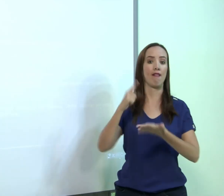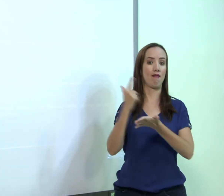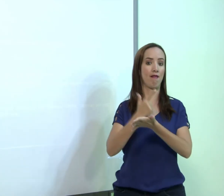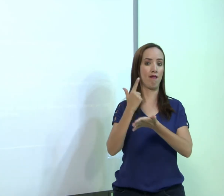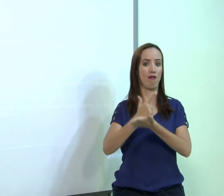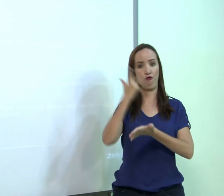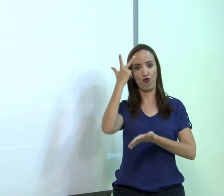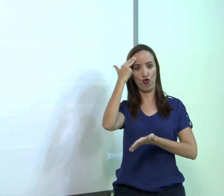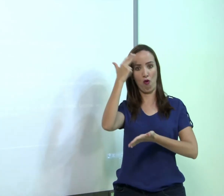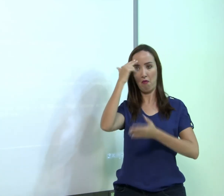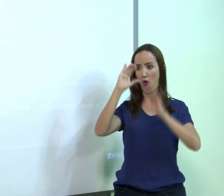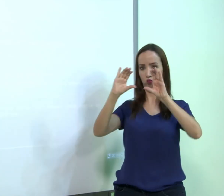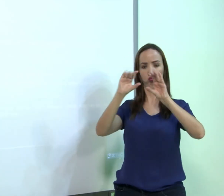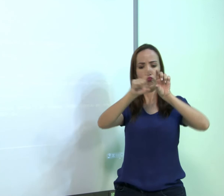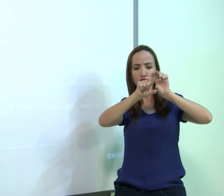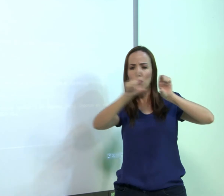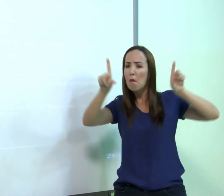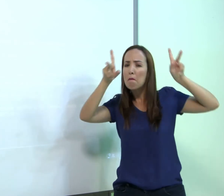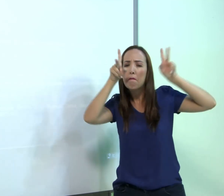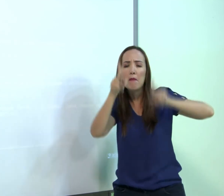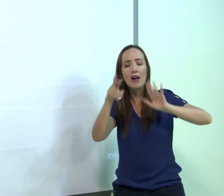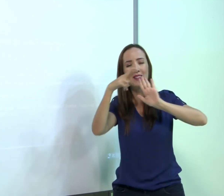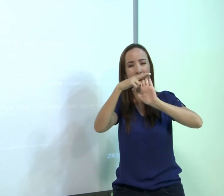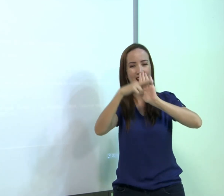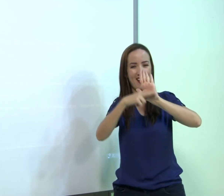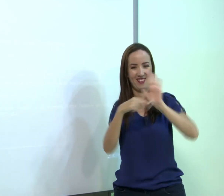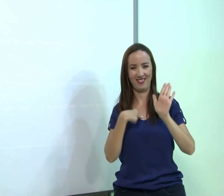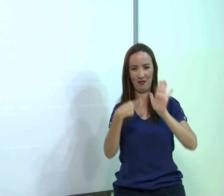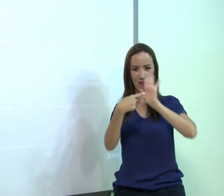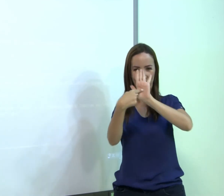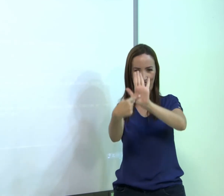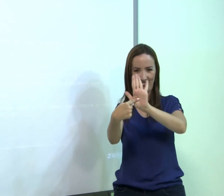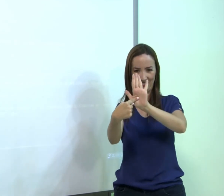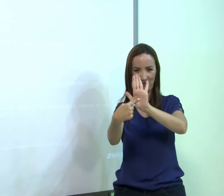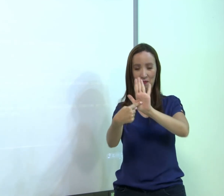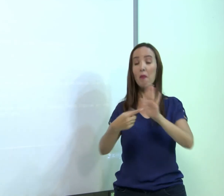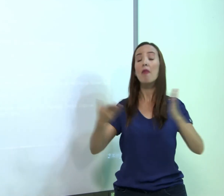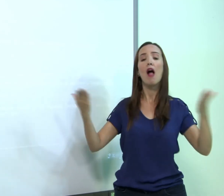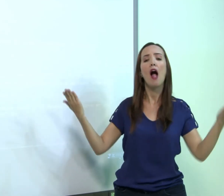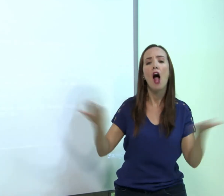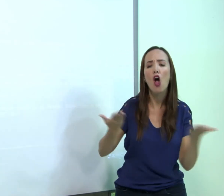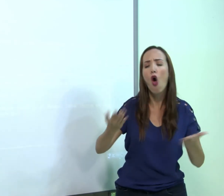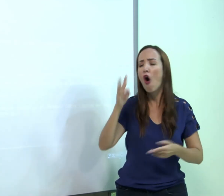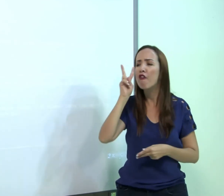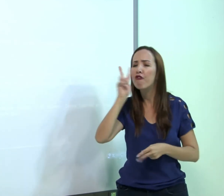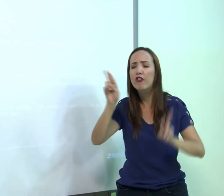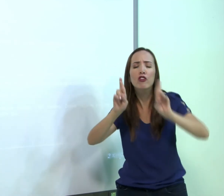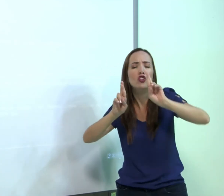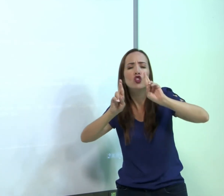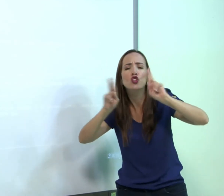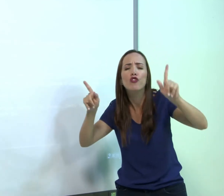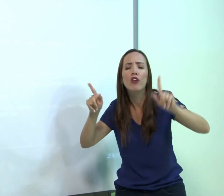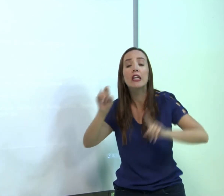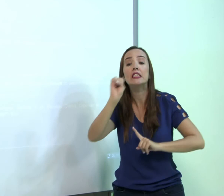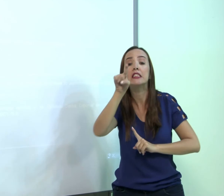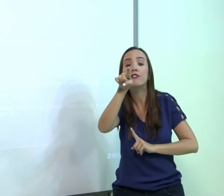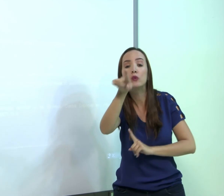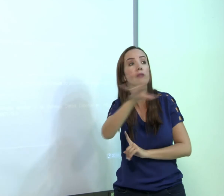Aqui temos uma referência de livro, como normalmente ocorre. Mas se